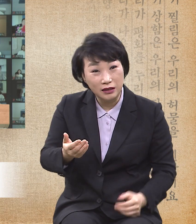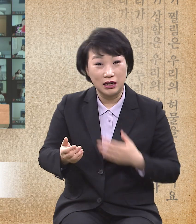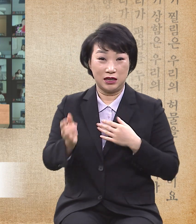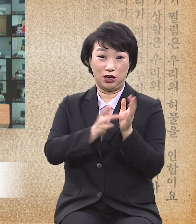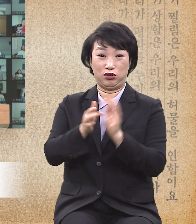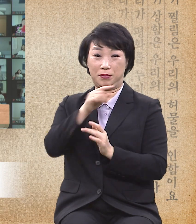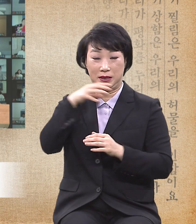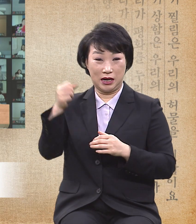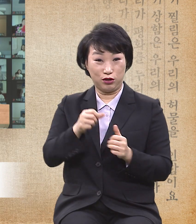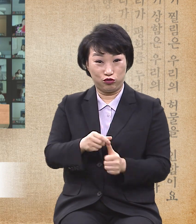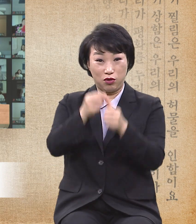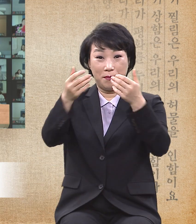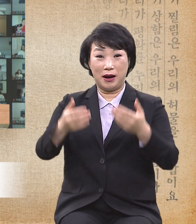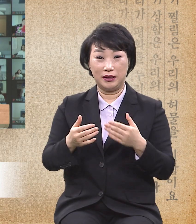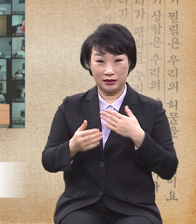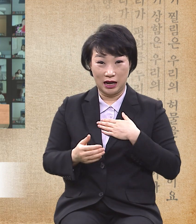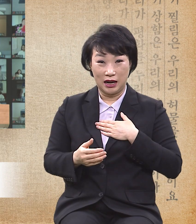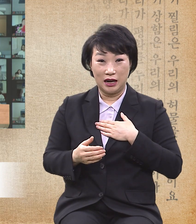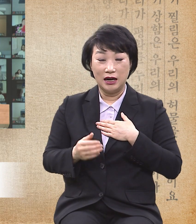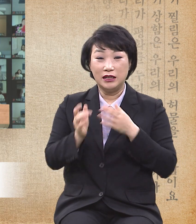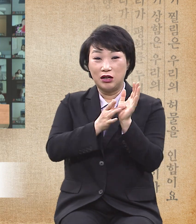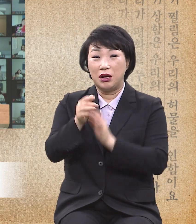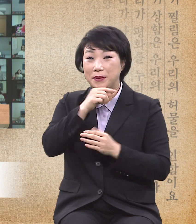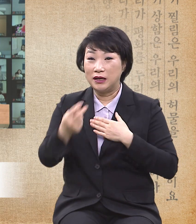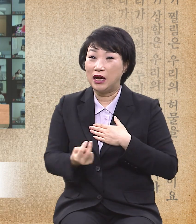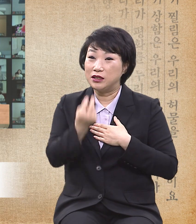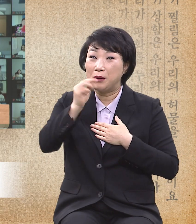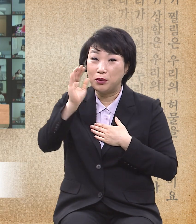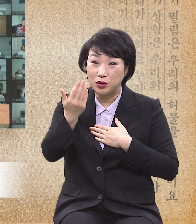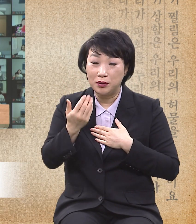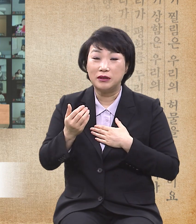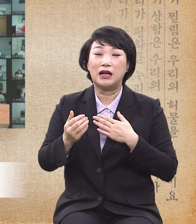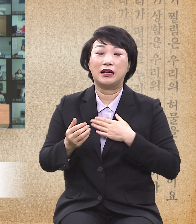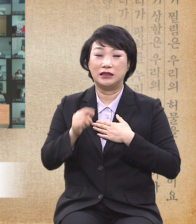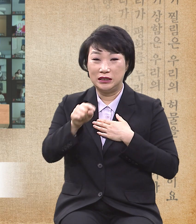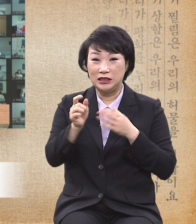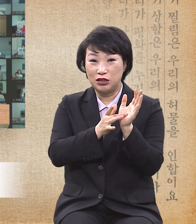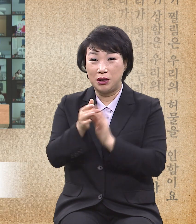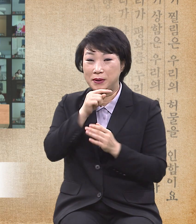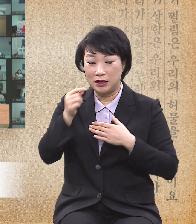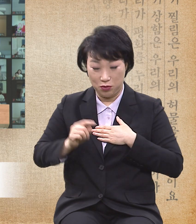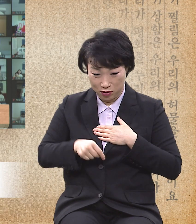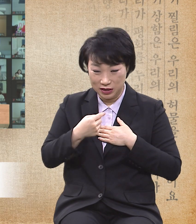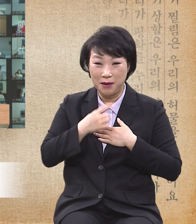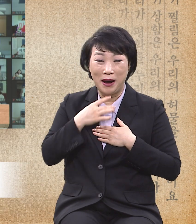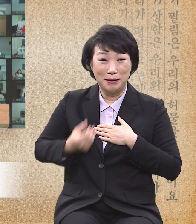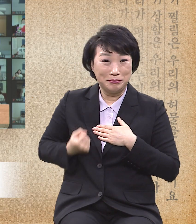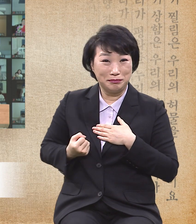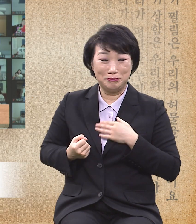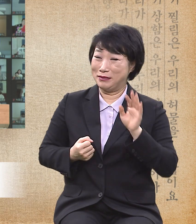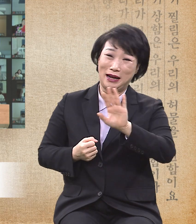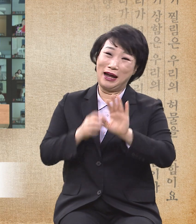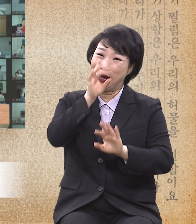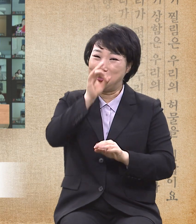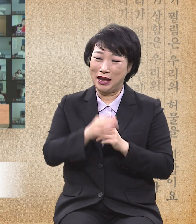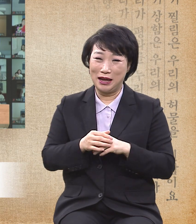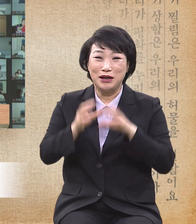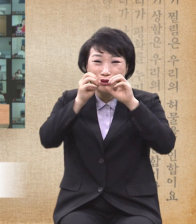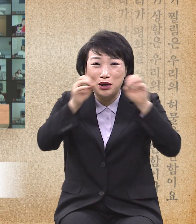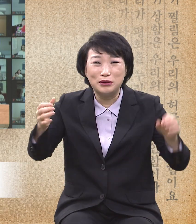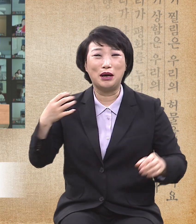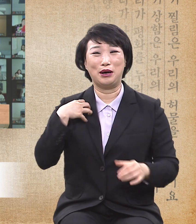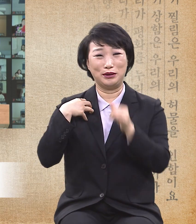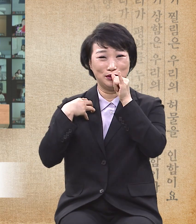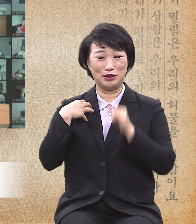피로 구원받았습니다. 이 피가 나의 생명입니다. 나는 이 피를 나 혼자만 가질 수 없습니다. 나는 이 피를 전해야